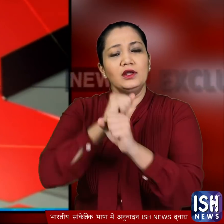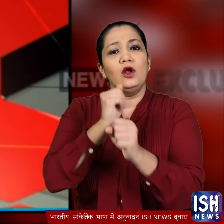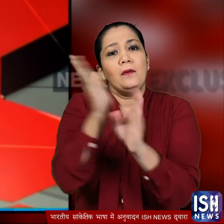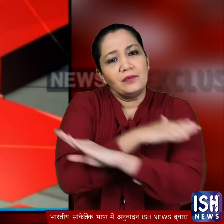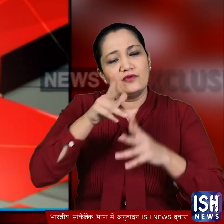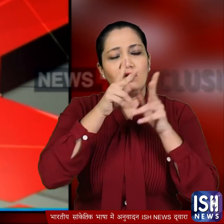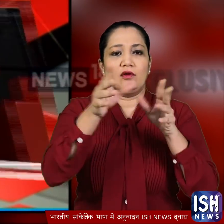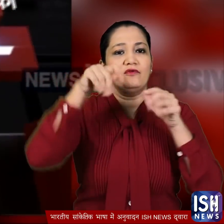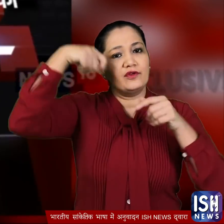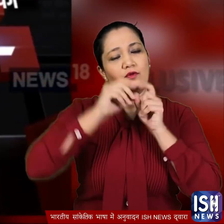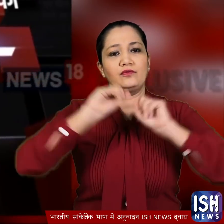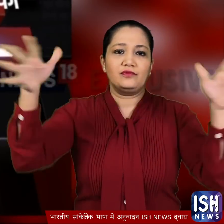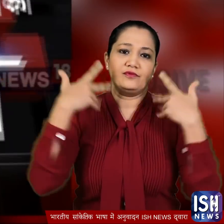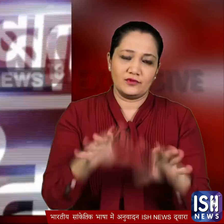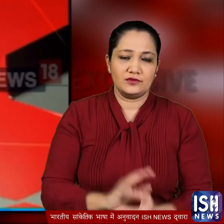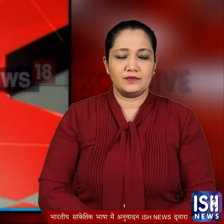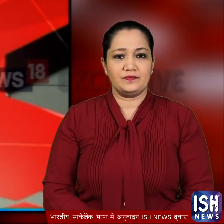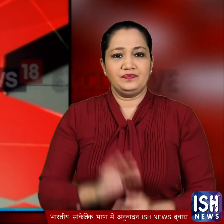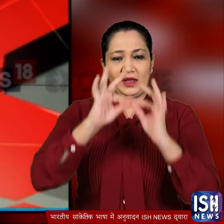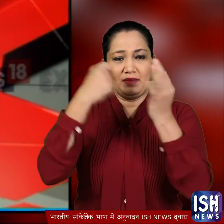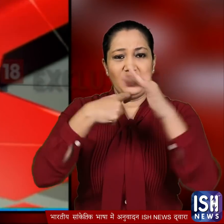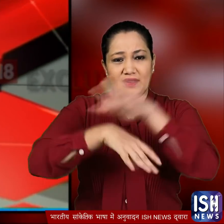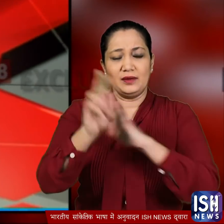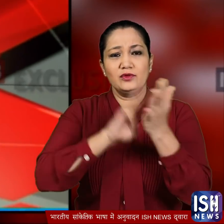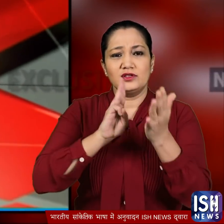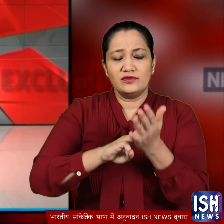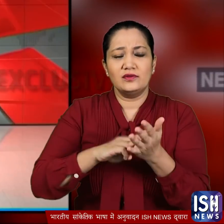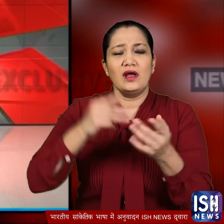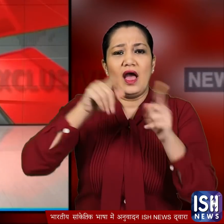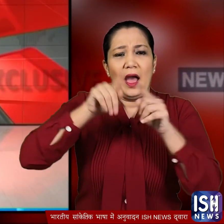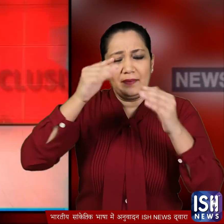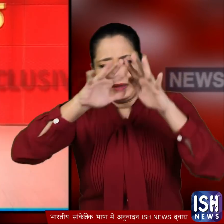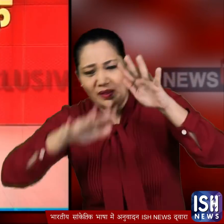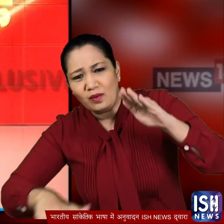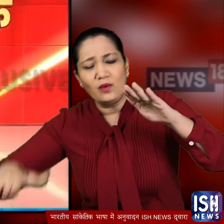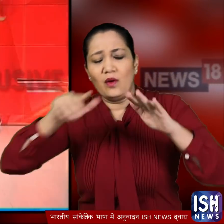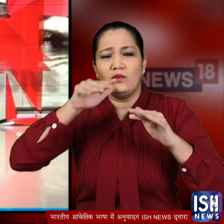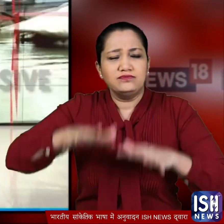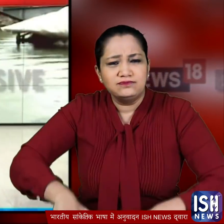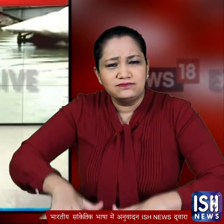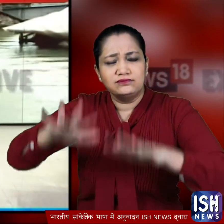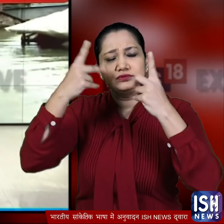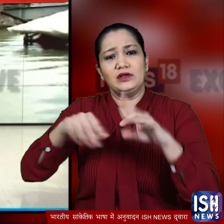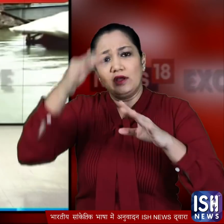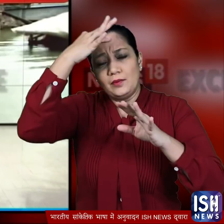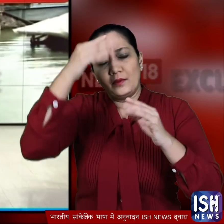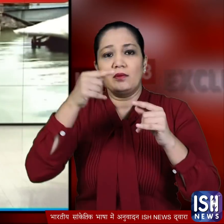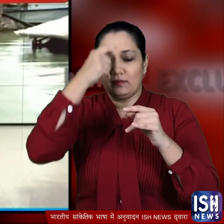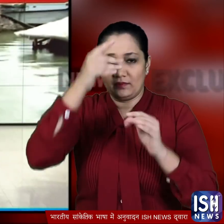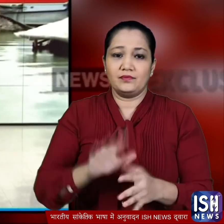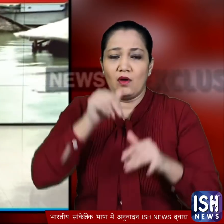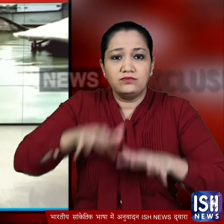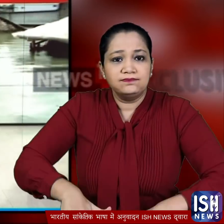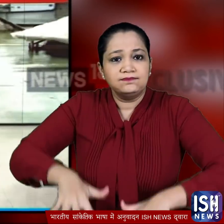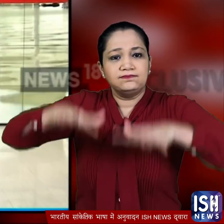करके सफाई दे चुके। बिहार के मुजफ्फरपुर में कई निचले इलाके ऐसे हैं जो बाढ़ का पानी भरने से डूबने की कगार पर पहुंच गए। वहां